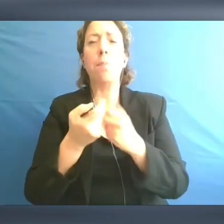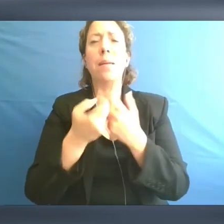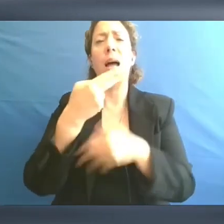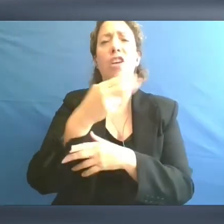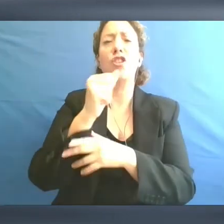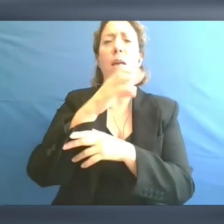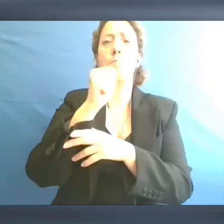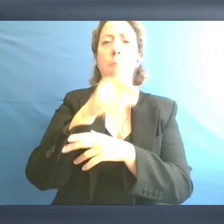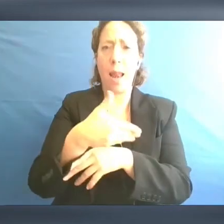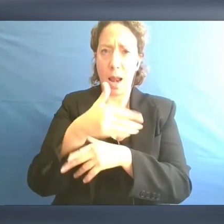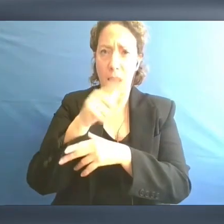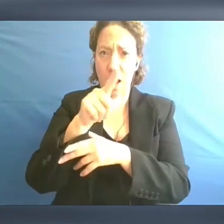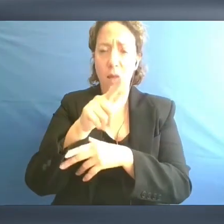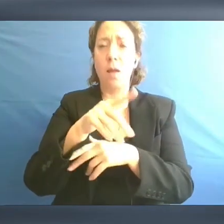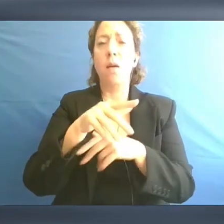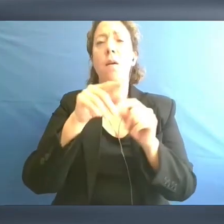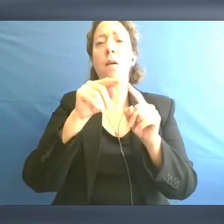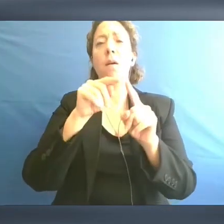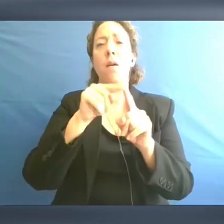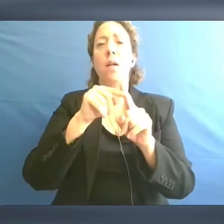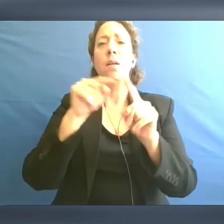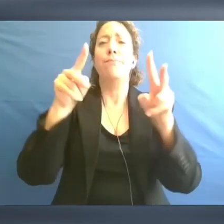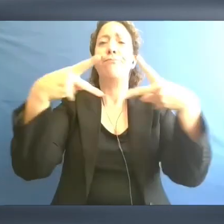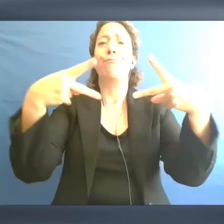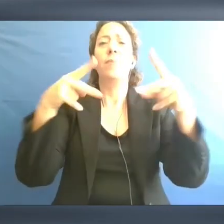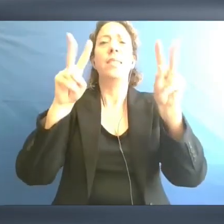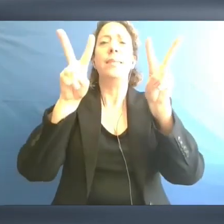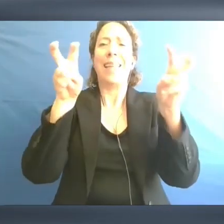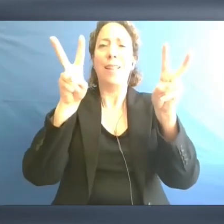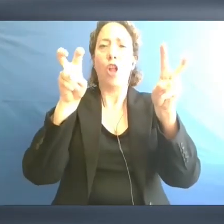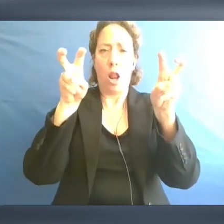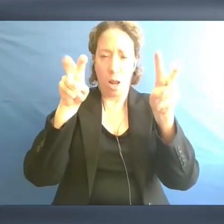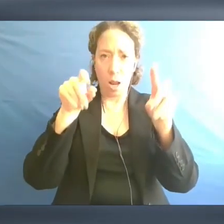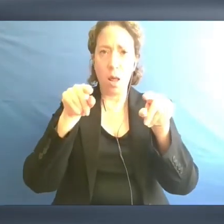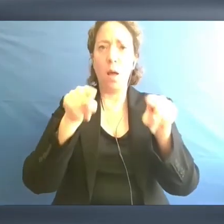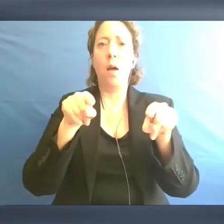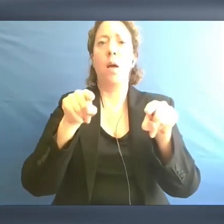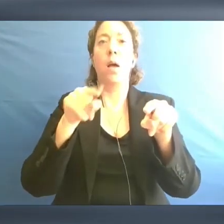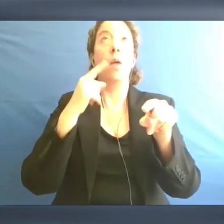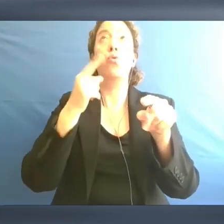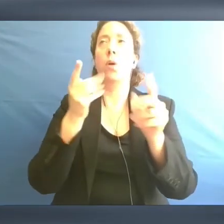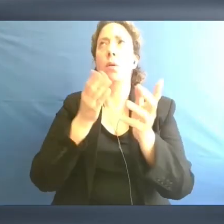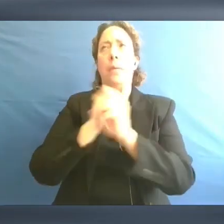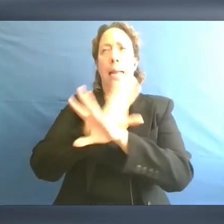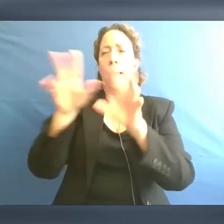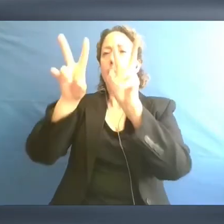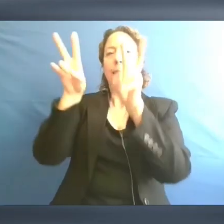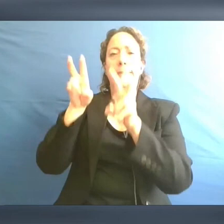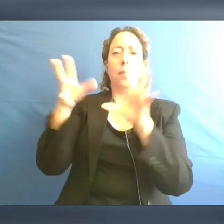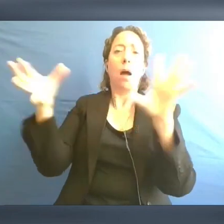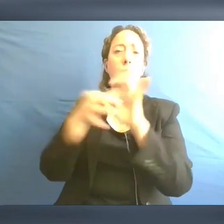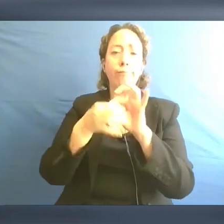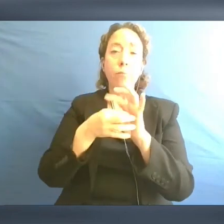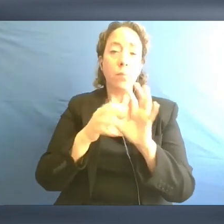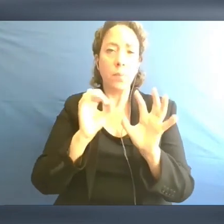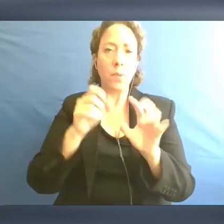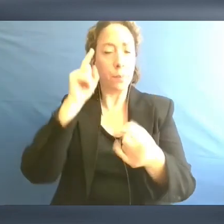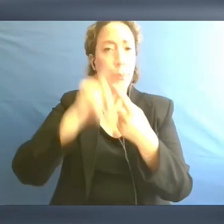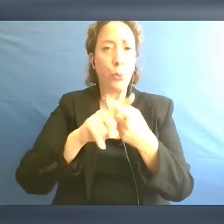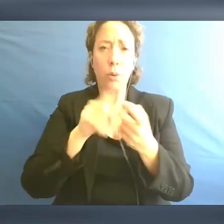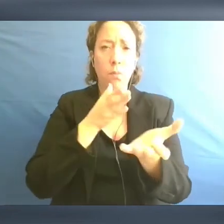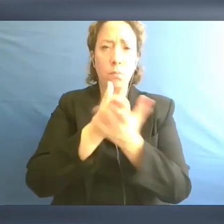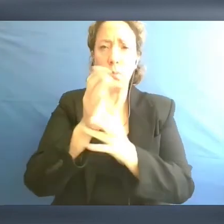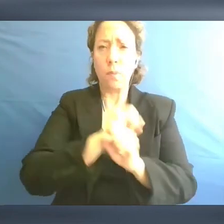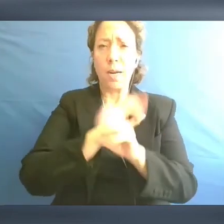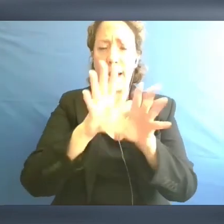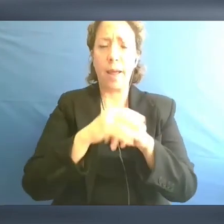il est évident que l'élément title va servir à fournir un titre, puisque c'est le but de cet élément. Mais